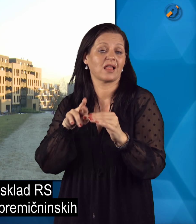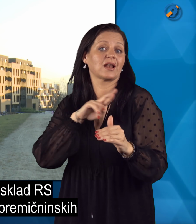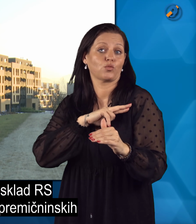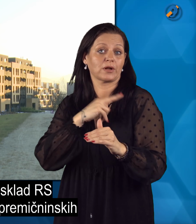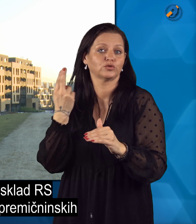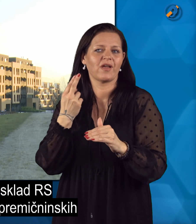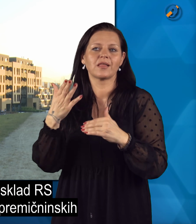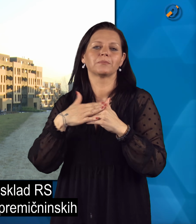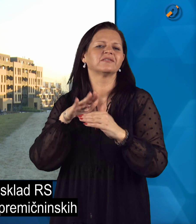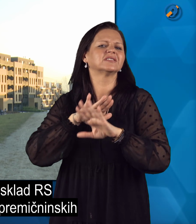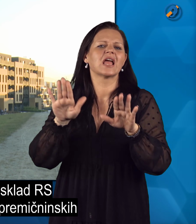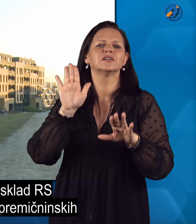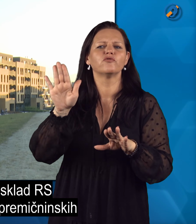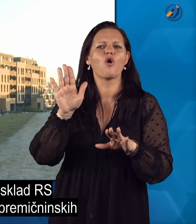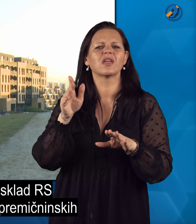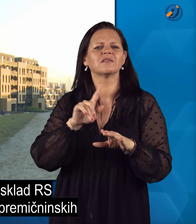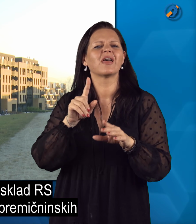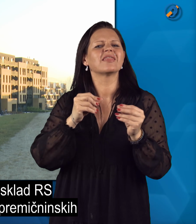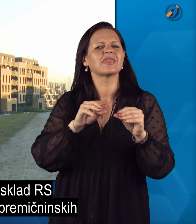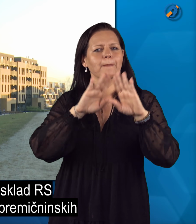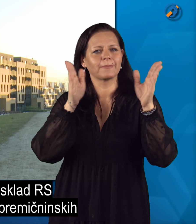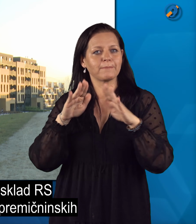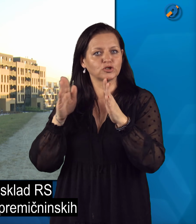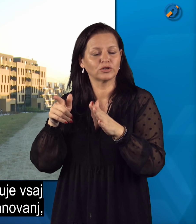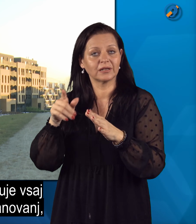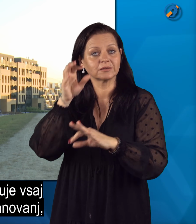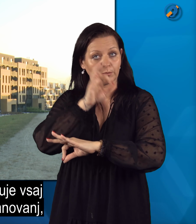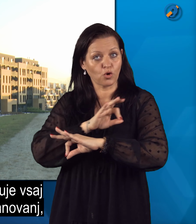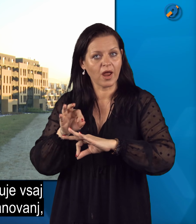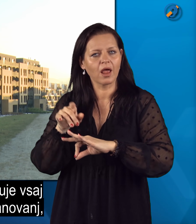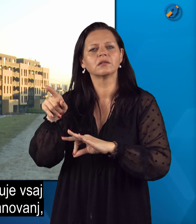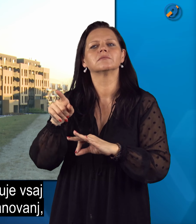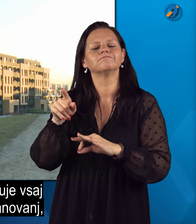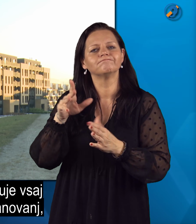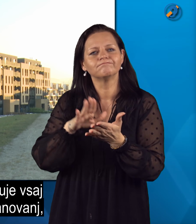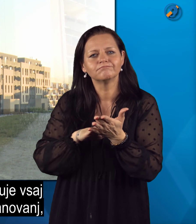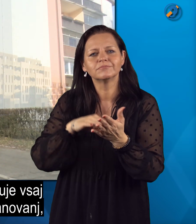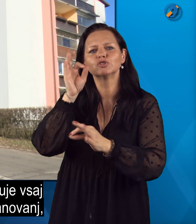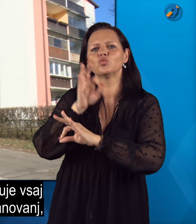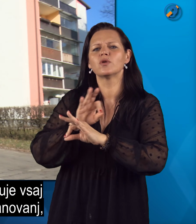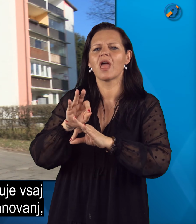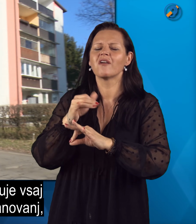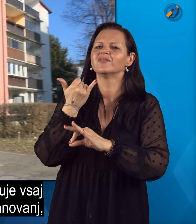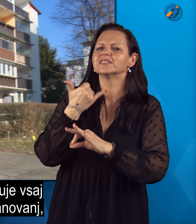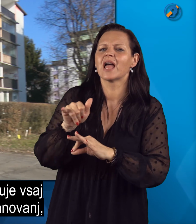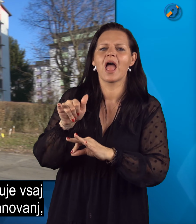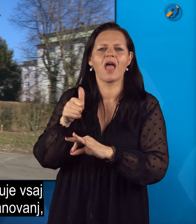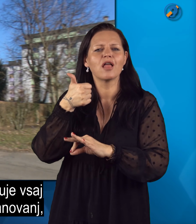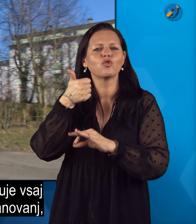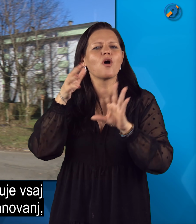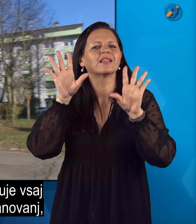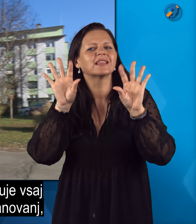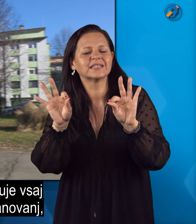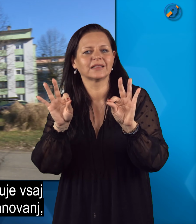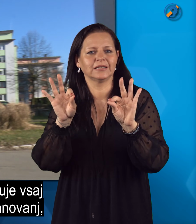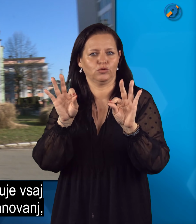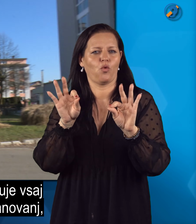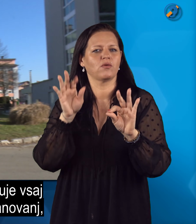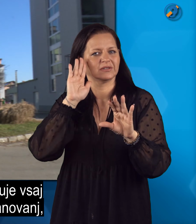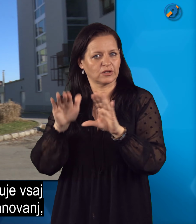Stanovanjski sklad Republike Slovenije pri vseh svojih nepremičninskih projektih snuje vsaj 10 stanovanj, ki so prilagojena gibalno